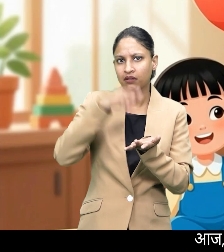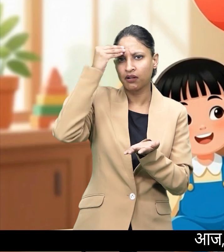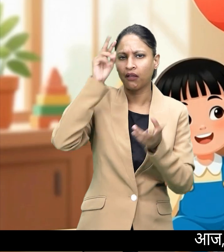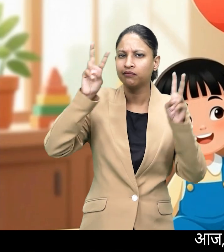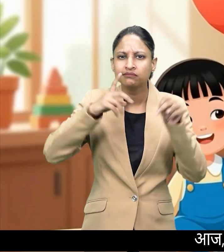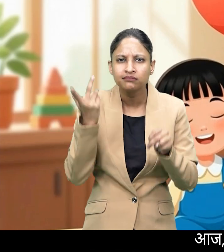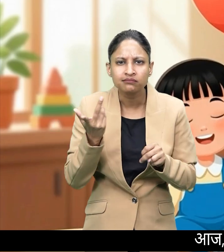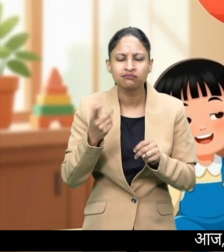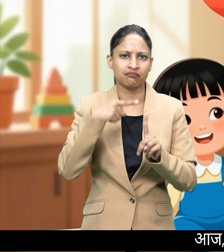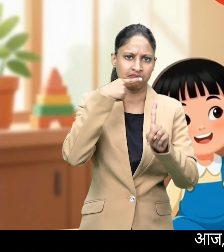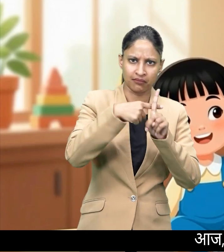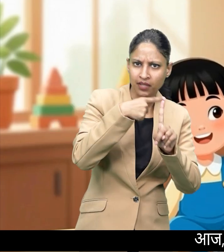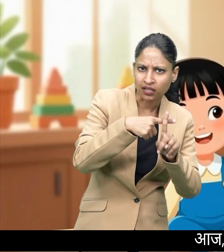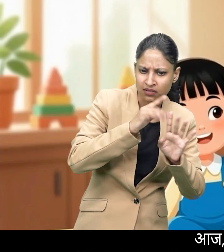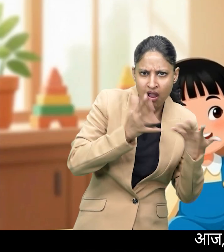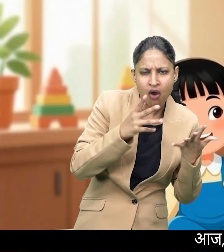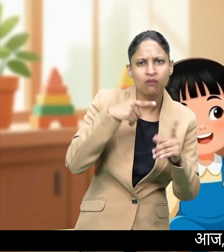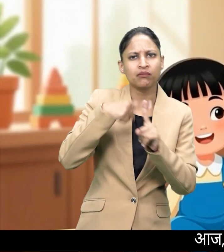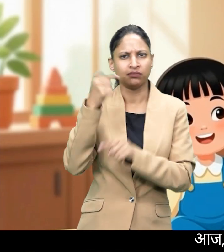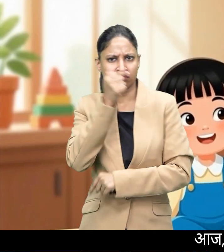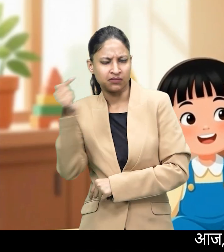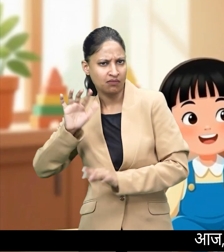आसानी से चरण दर चरण